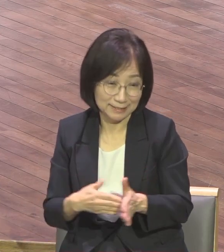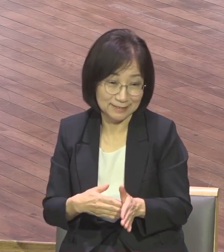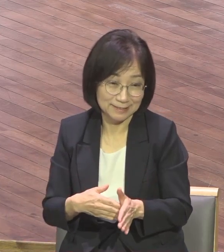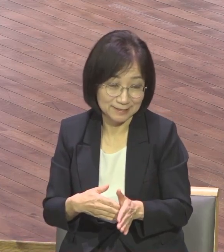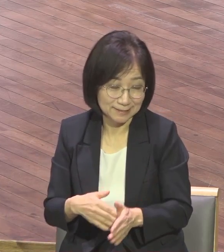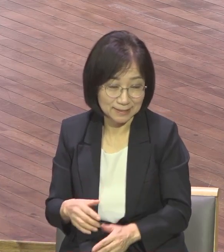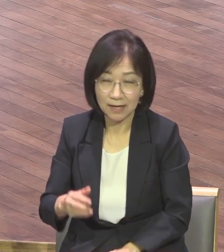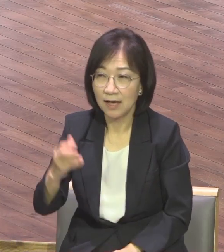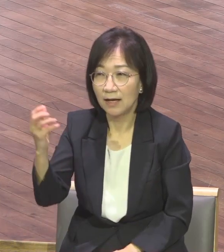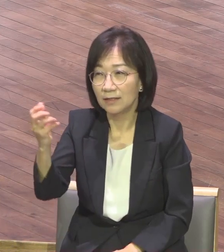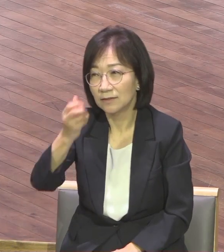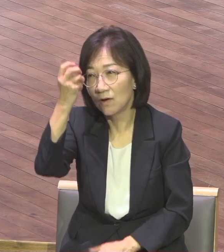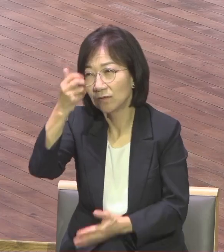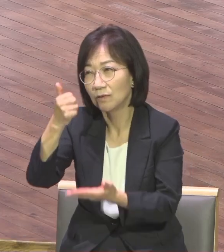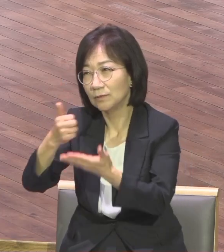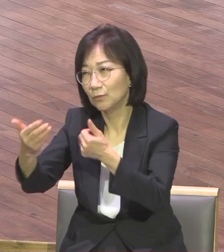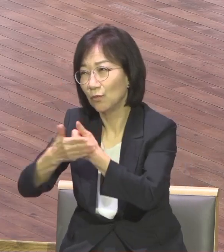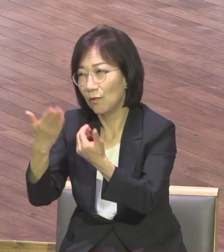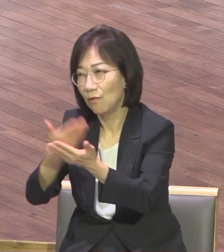성령이 도와주옵소서.